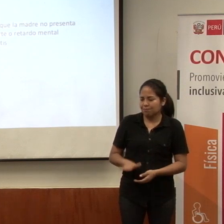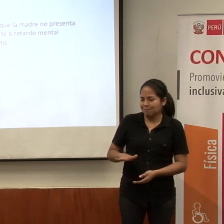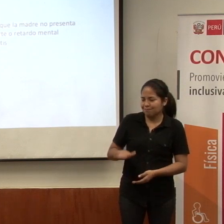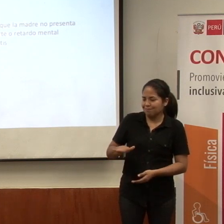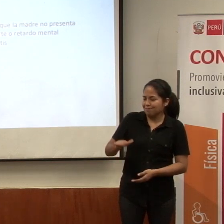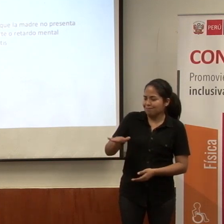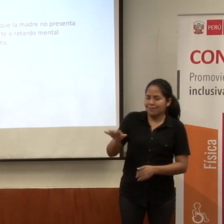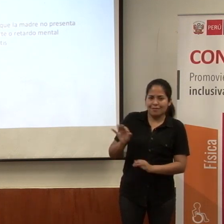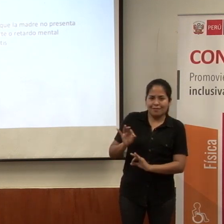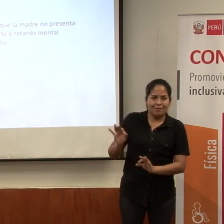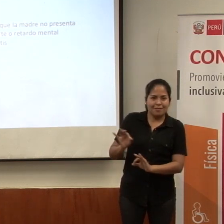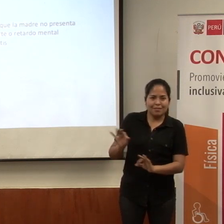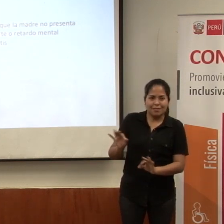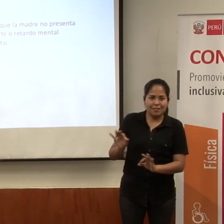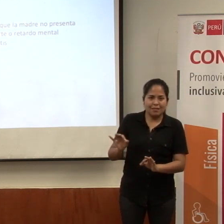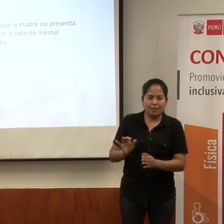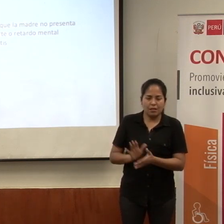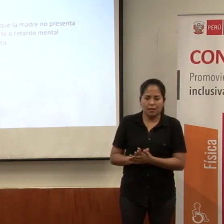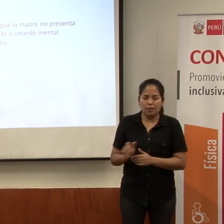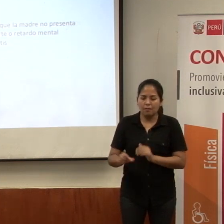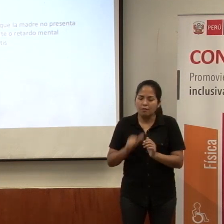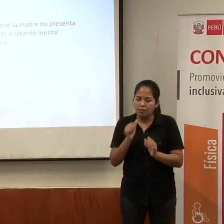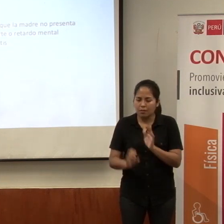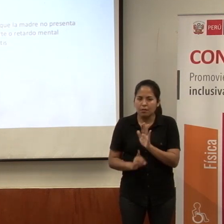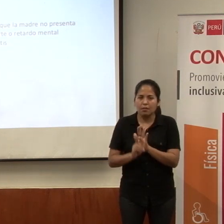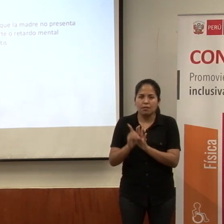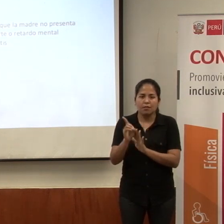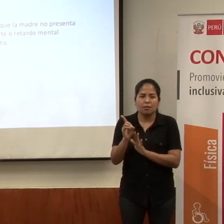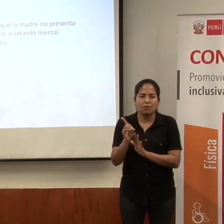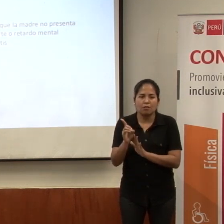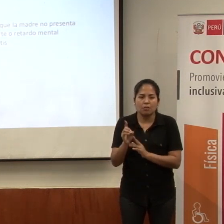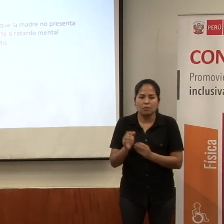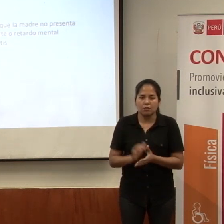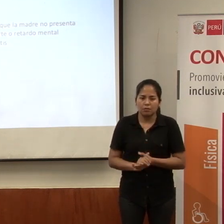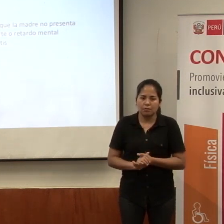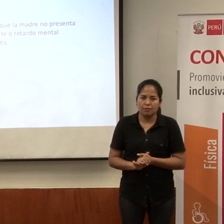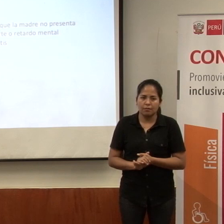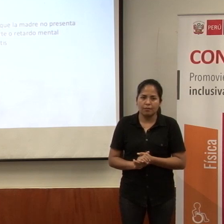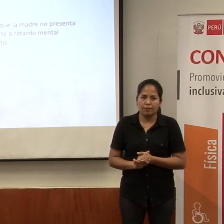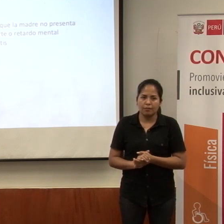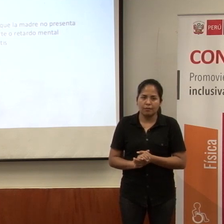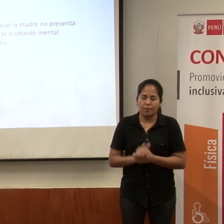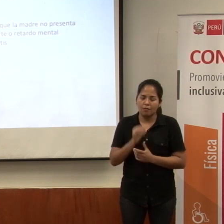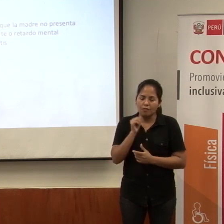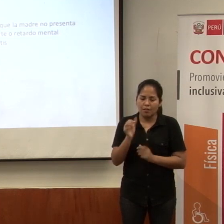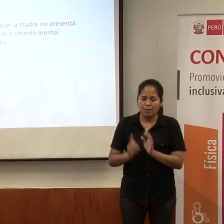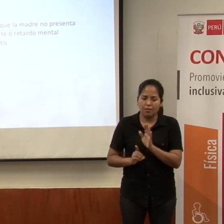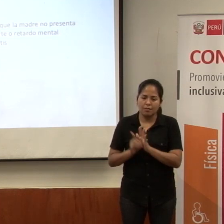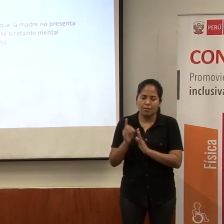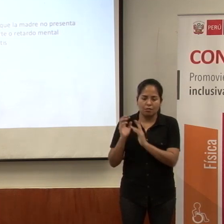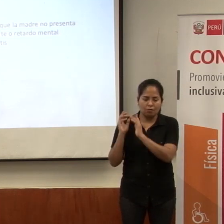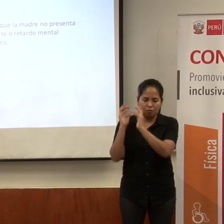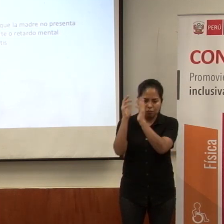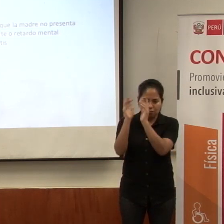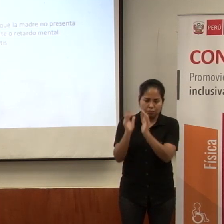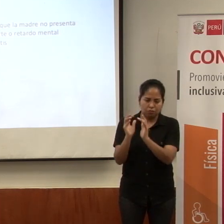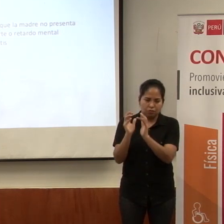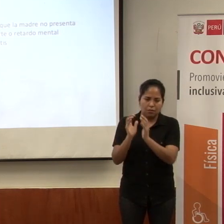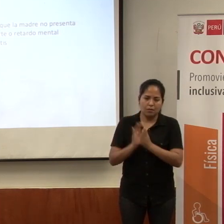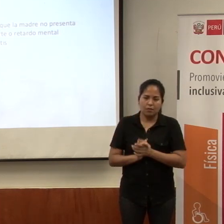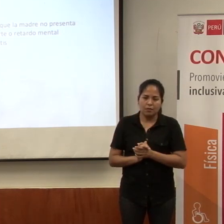nada. Ese niño no está desarrollándose, no tiene un buen desarrollo cerebral. La sífilis,